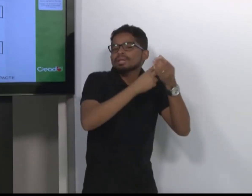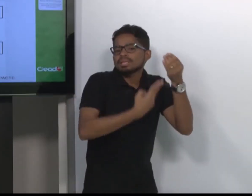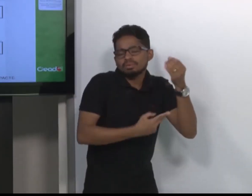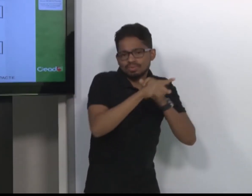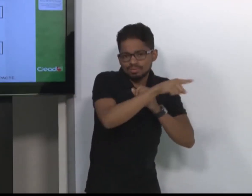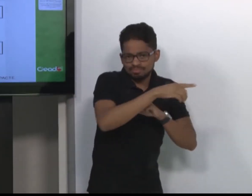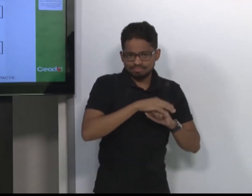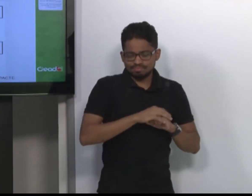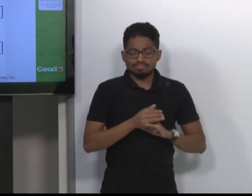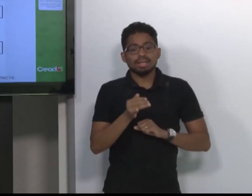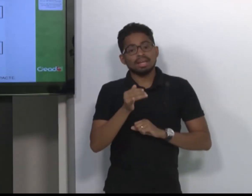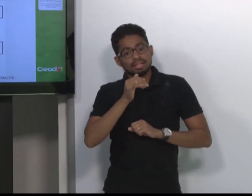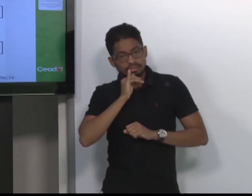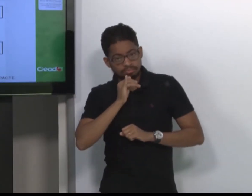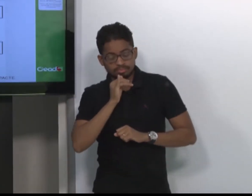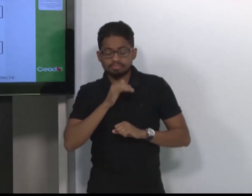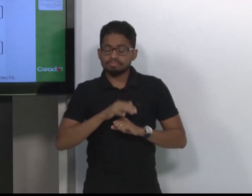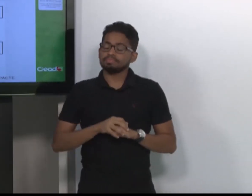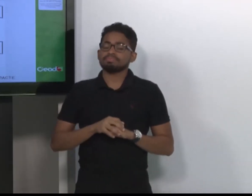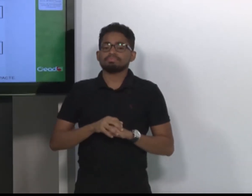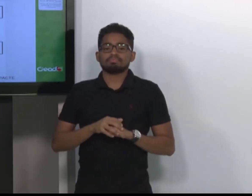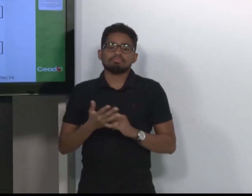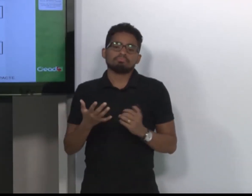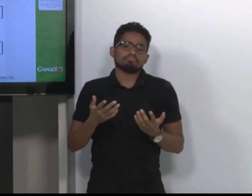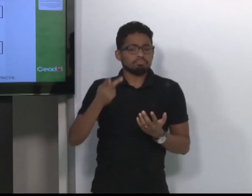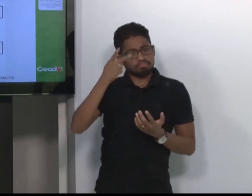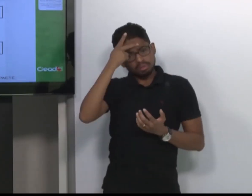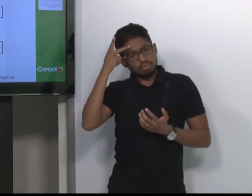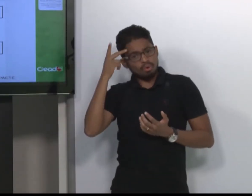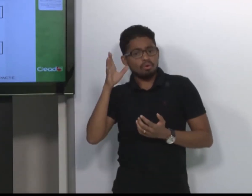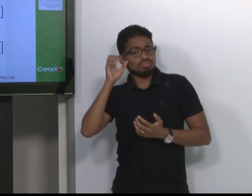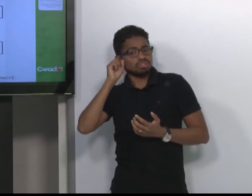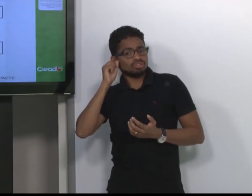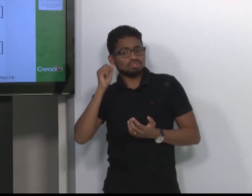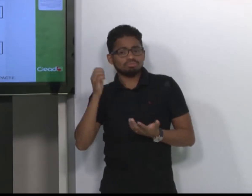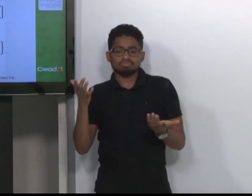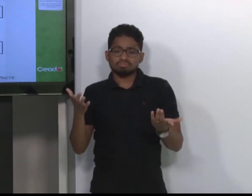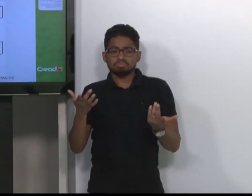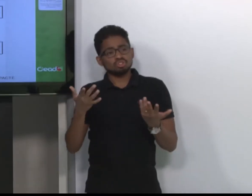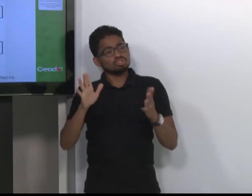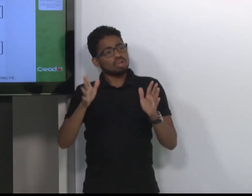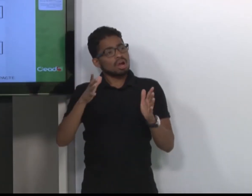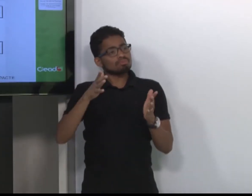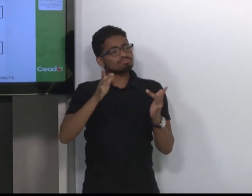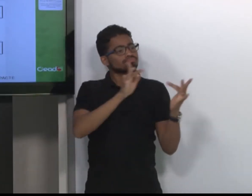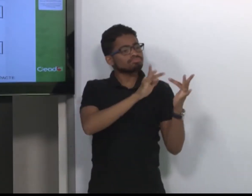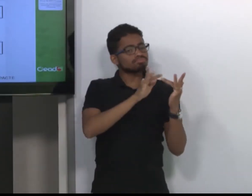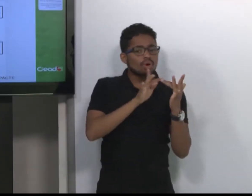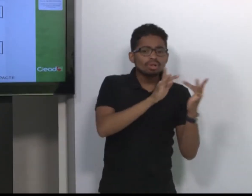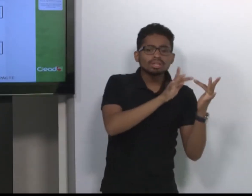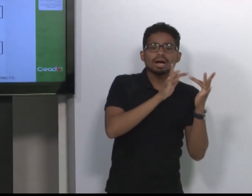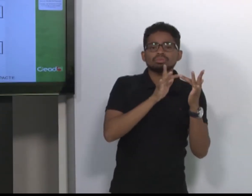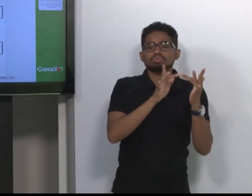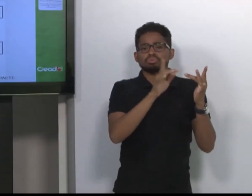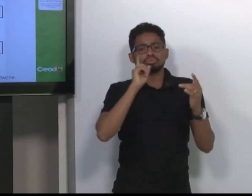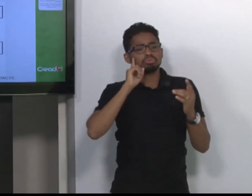As pessoas que conhecem duas línguas são bilíngues. Por exemplo, ouvintes que têm contato com